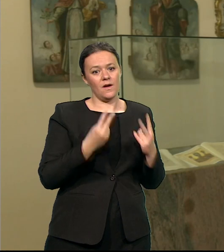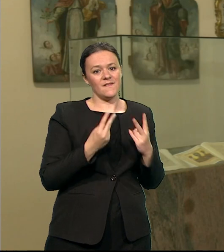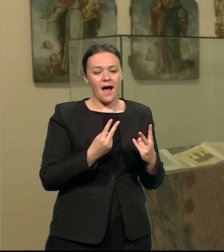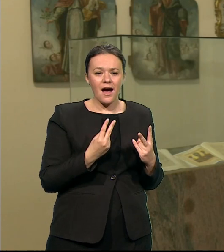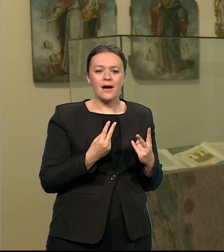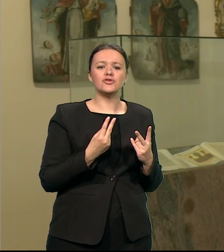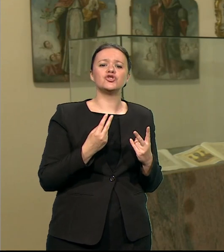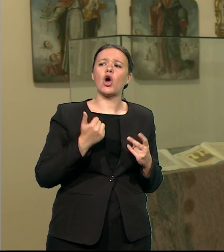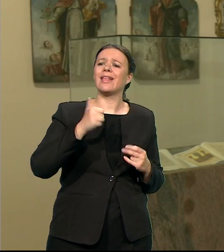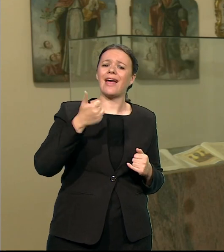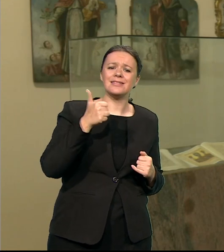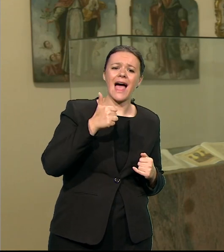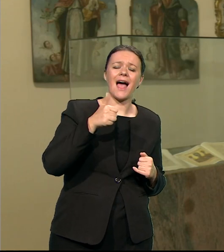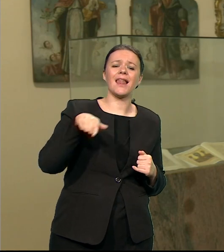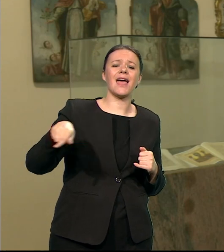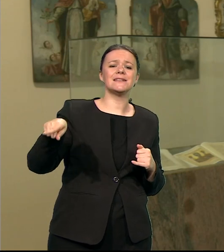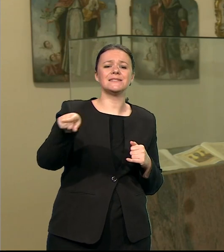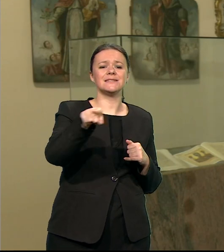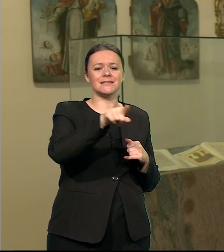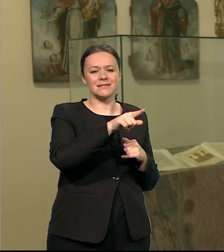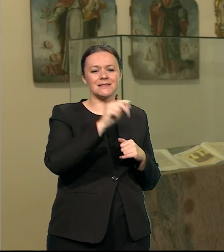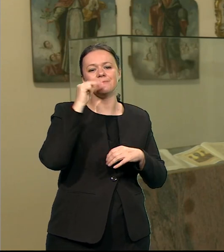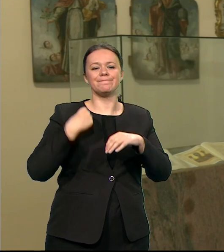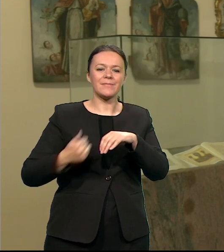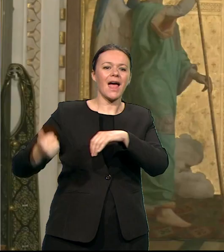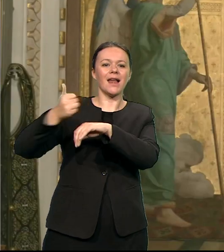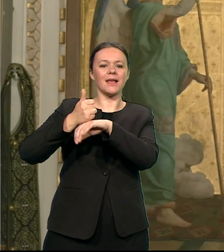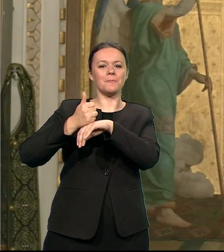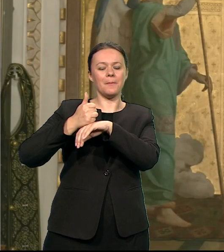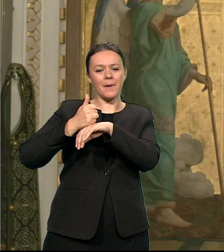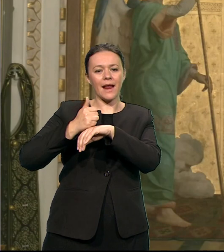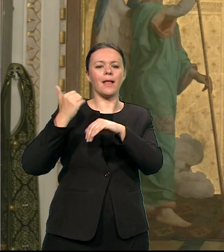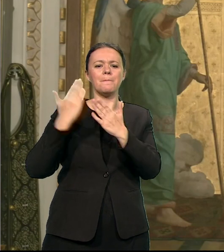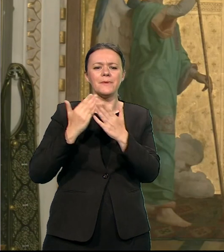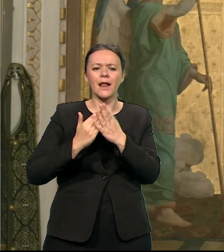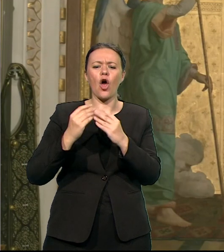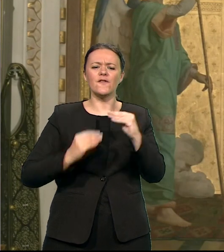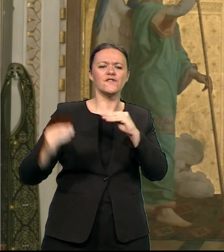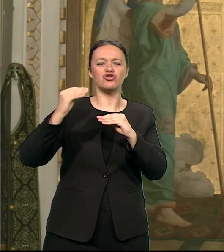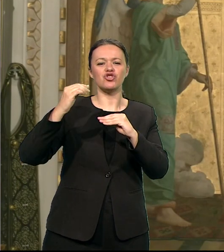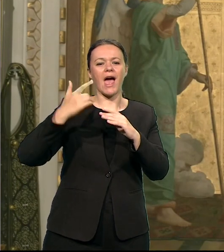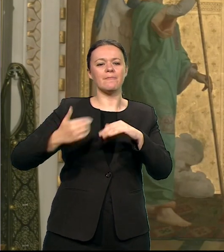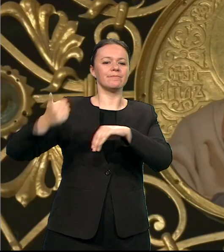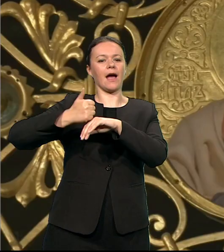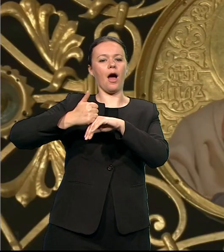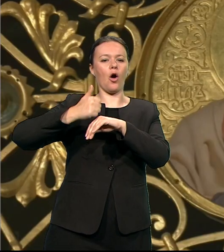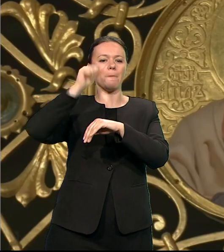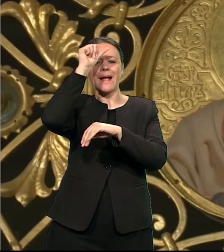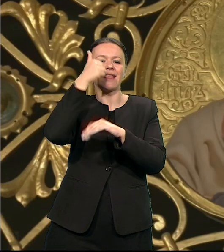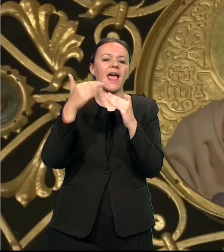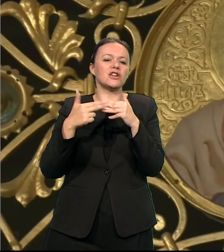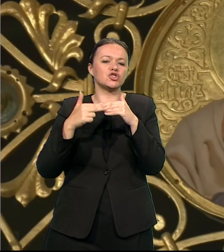grgetečkih arhimandrita bilo proglašeno za episkope, od kojih je